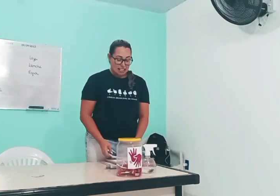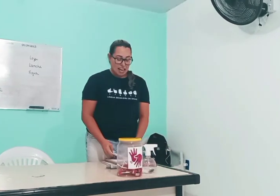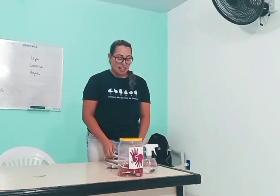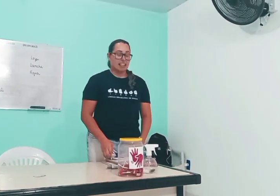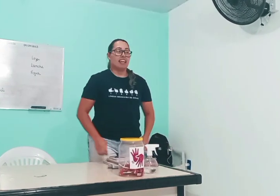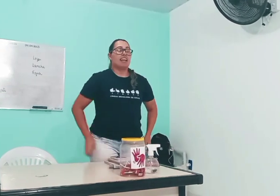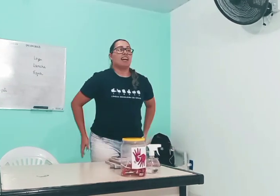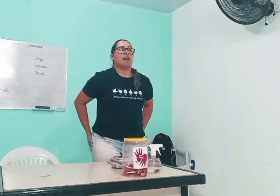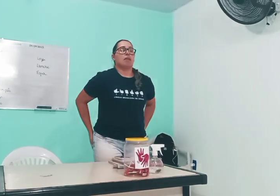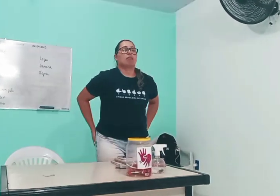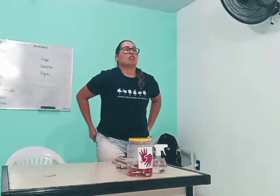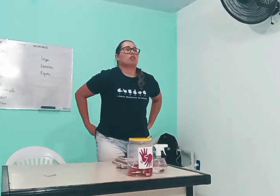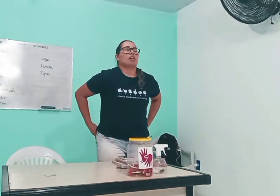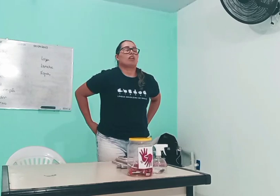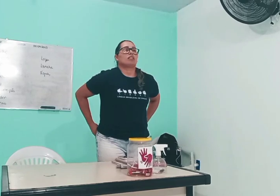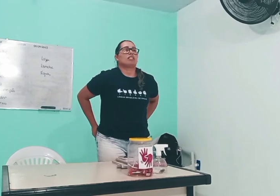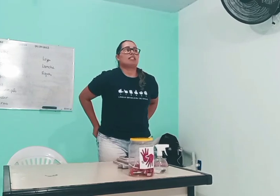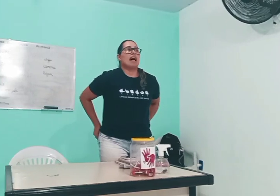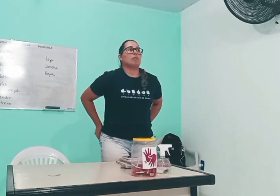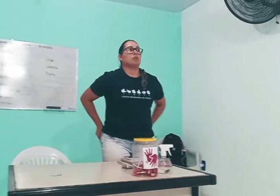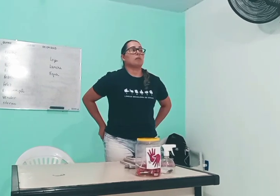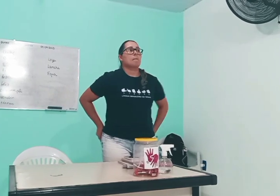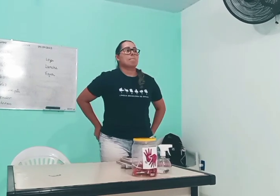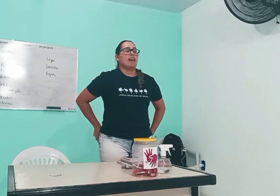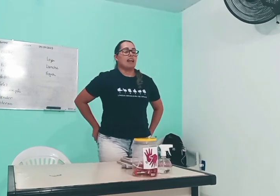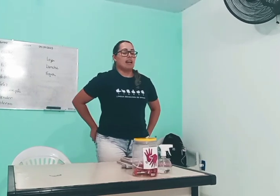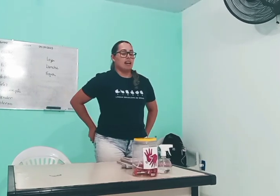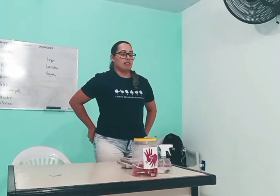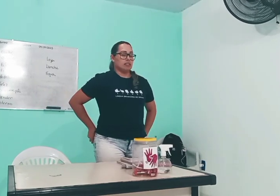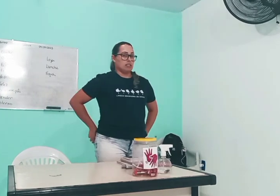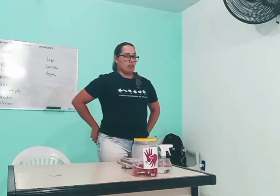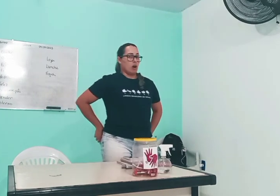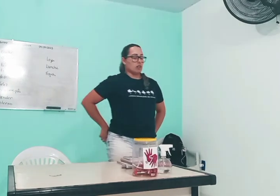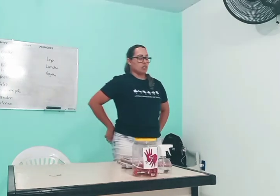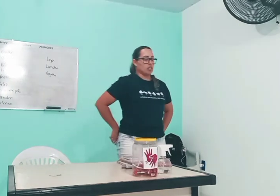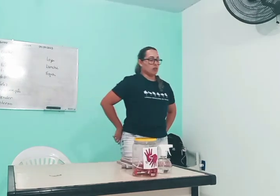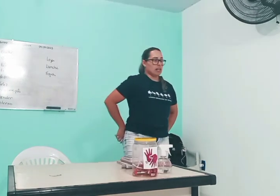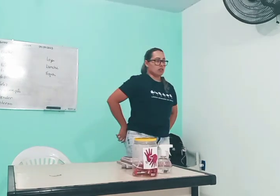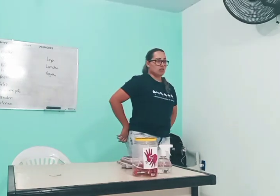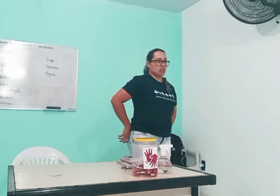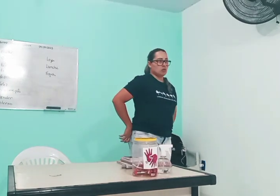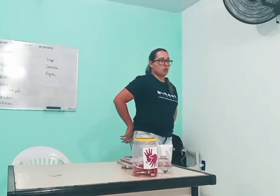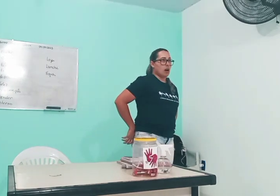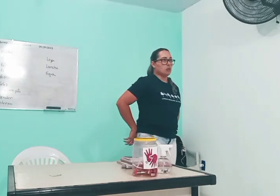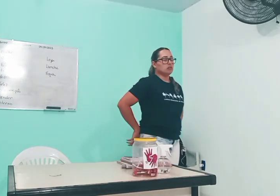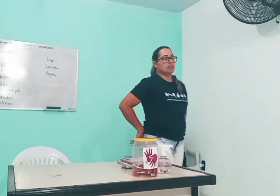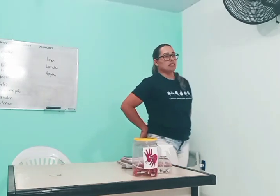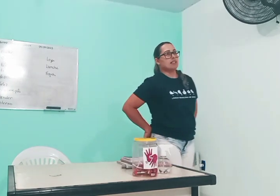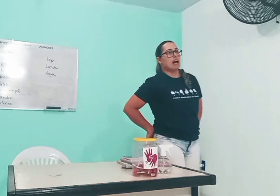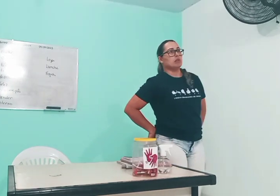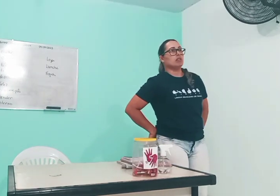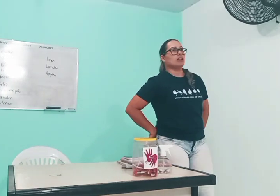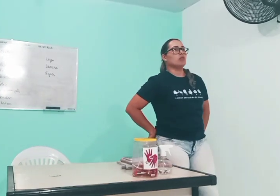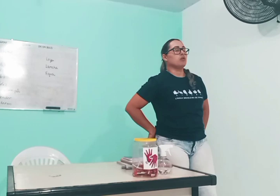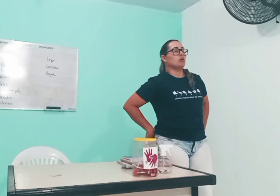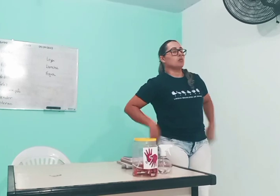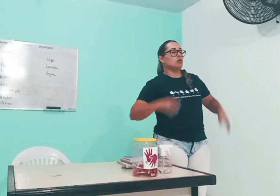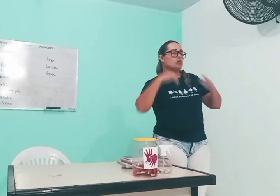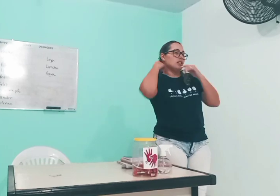É que nem a minha professora agora de sábado, ela deu aula de educação sexual nesse sábado, né? Então foram muitos